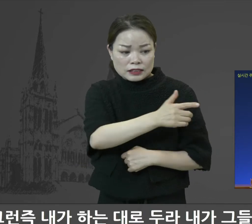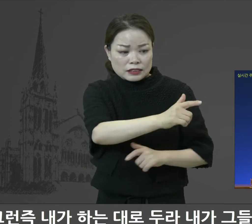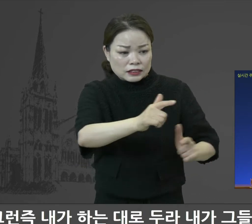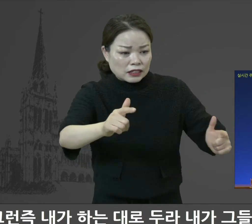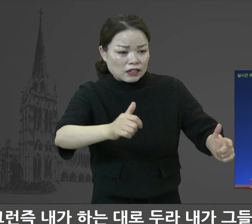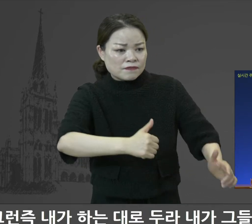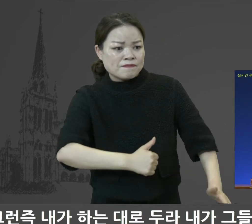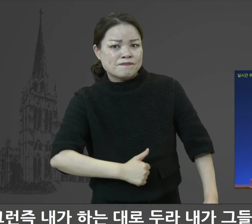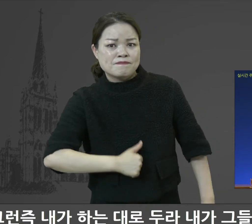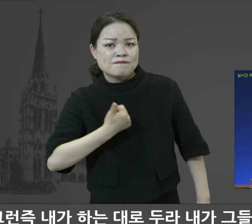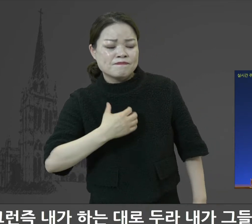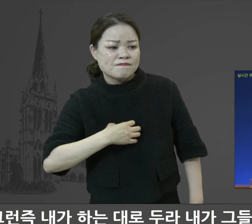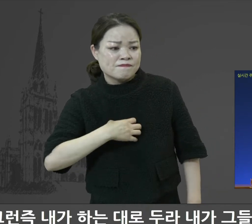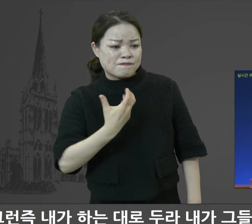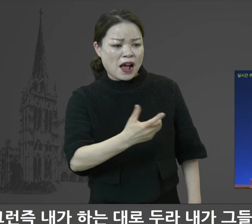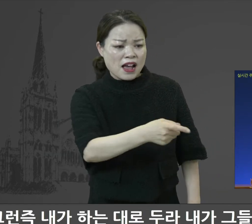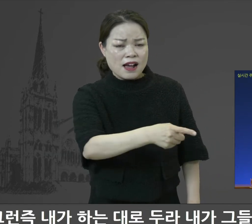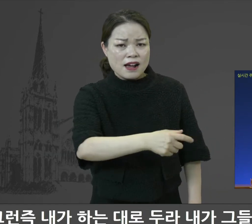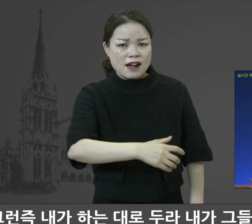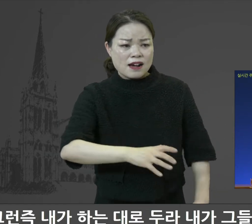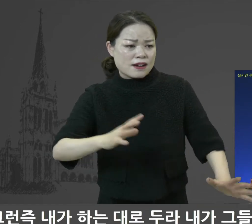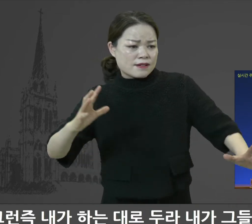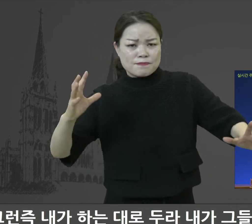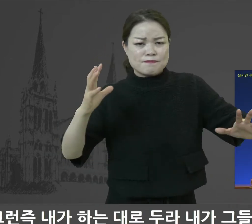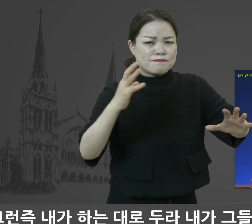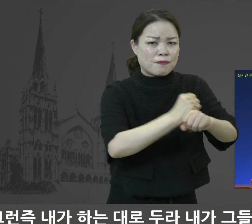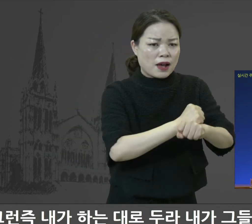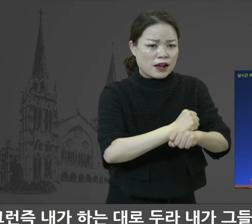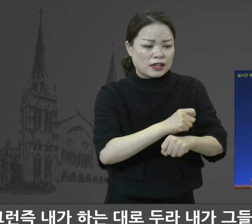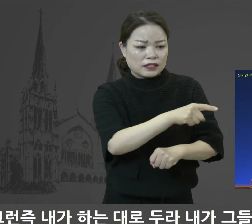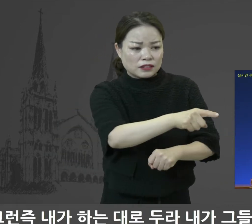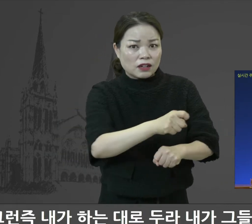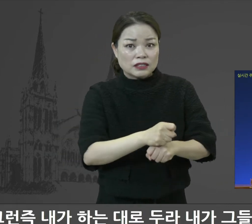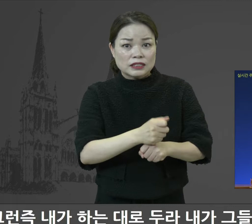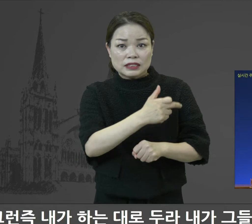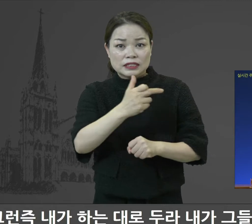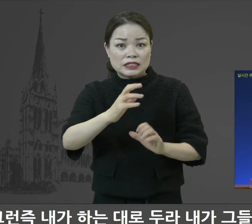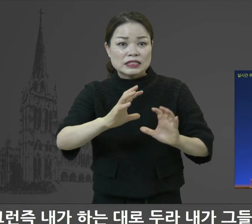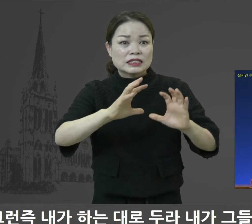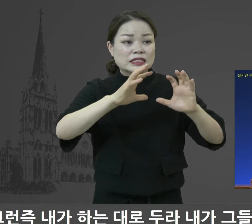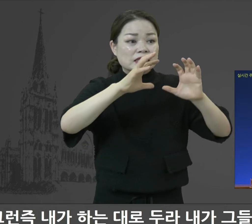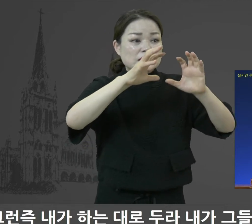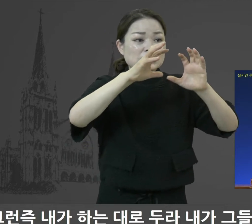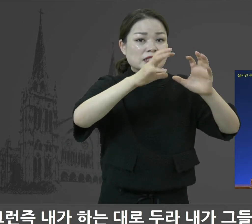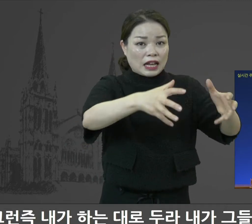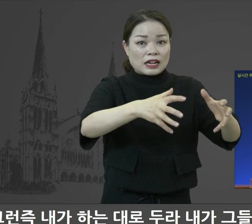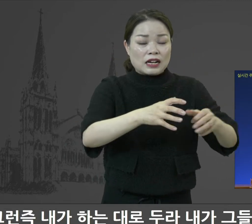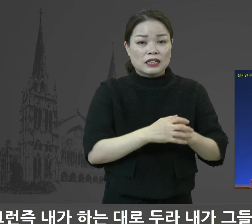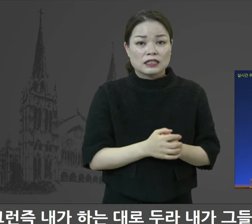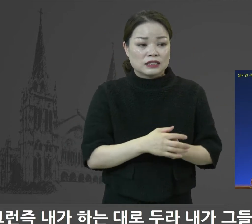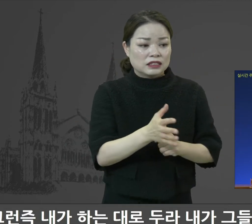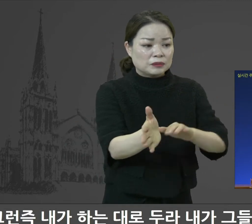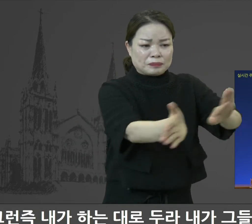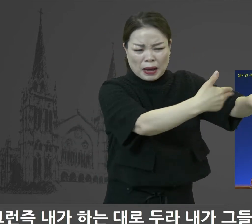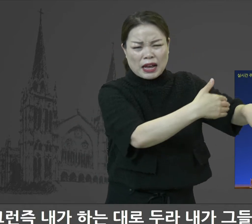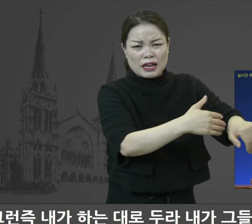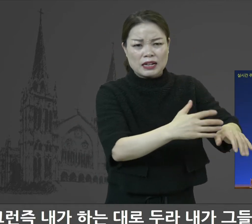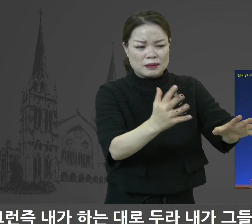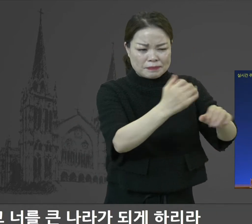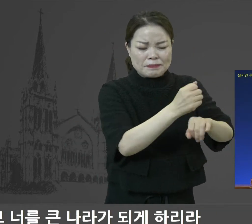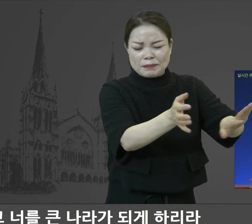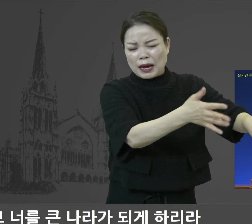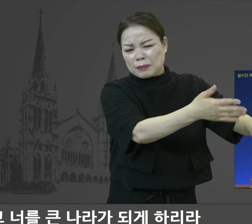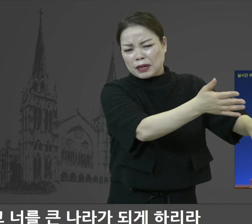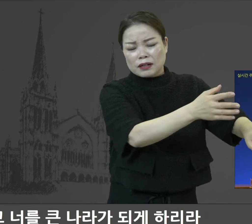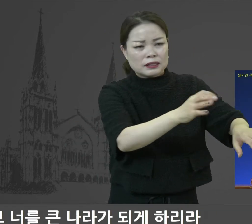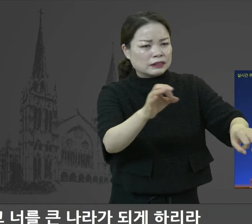그들에게 진노하여 그들을 진멸하고 너를 큰 나라가 되게 하리라. 저들은 내 백성이 아니다. 나는